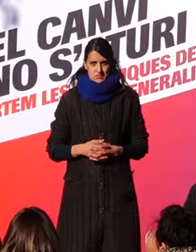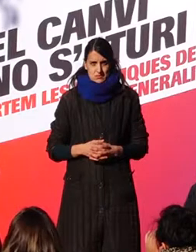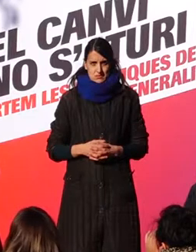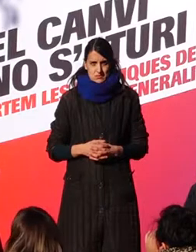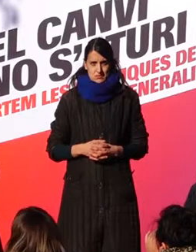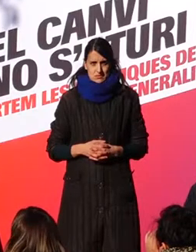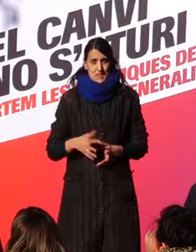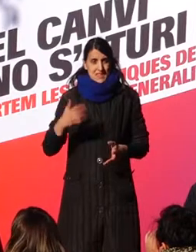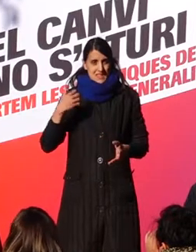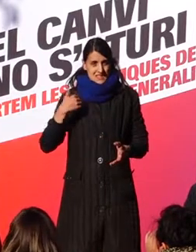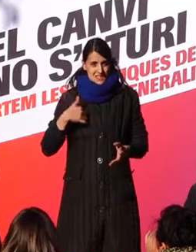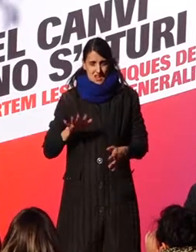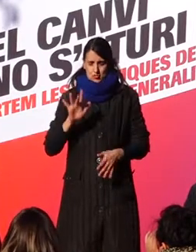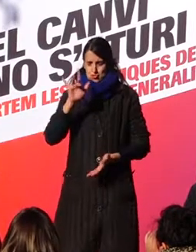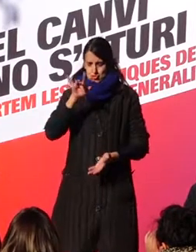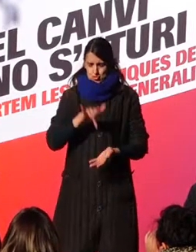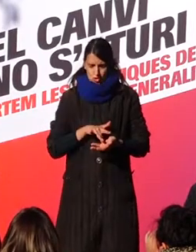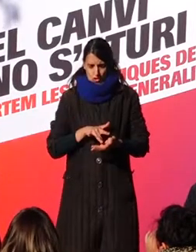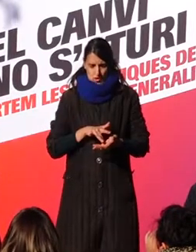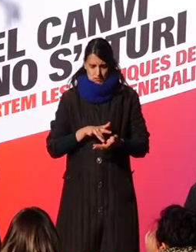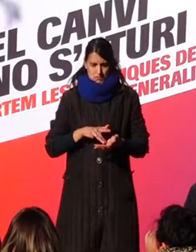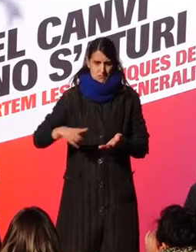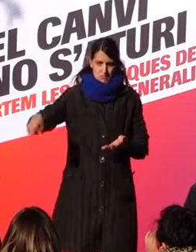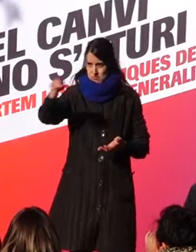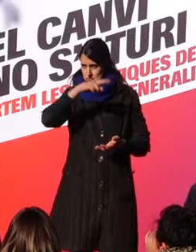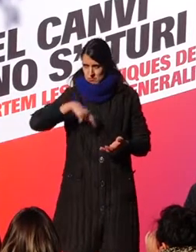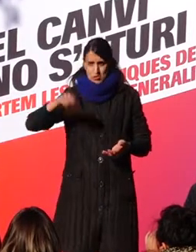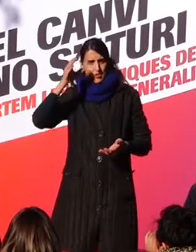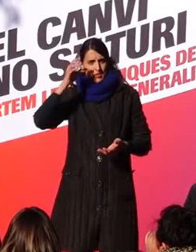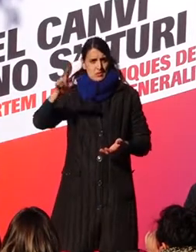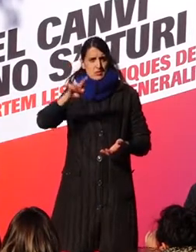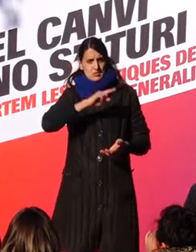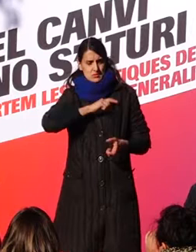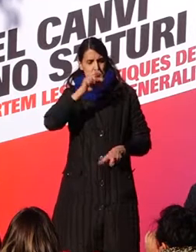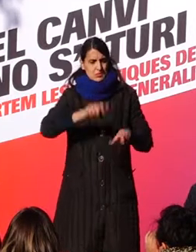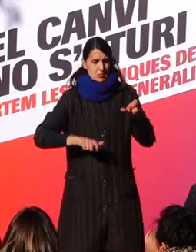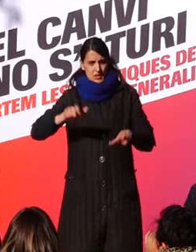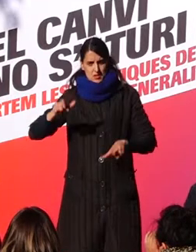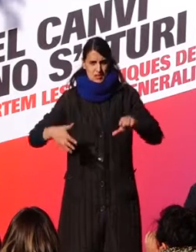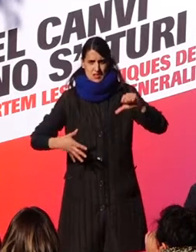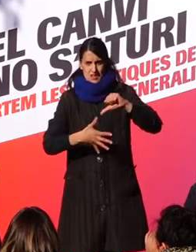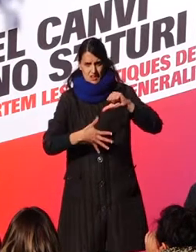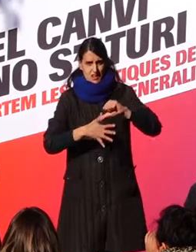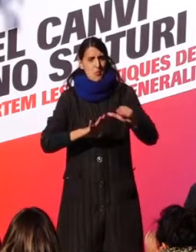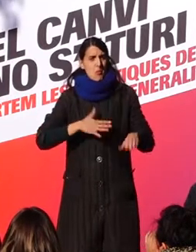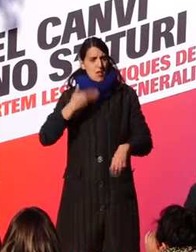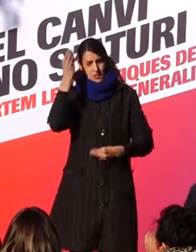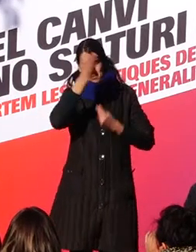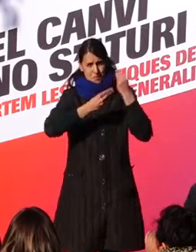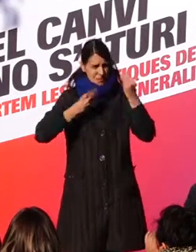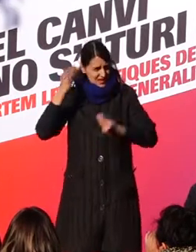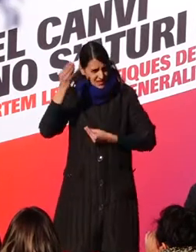ya es hora de que hagamos sentir que los latinos podemos pensar y decir nuestro